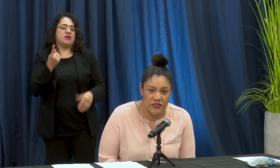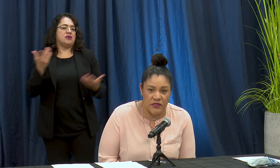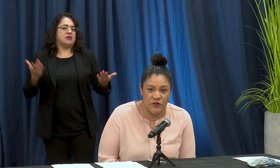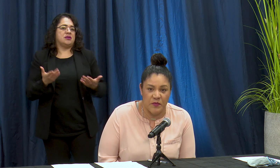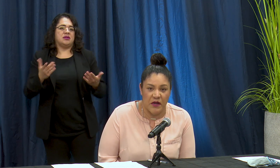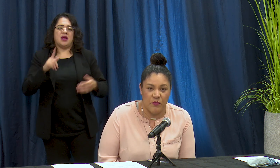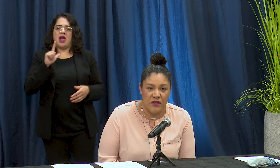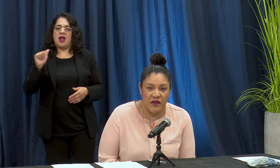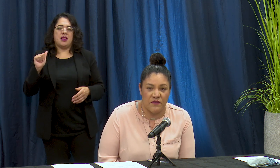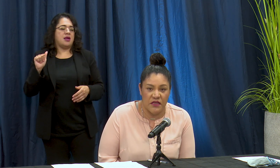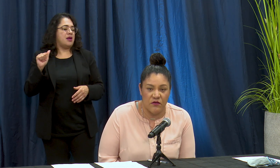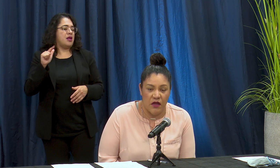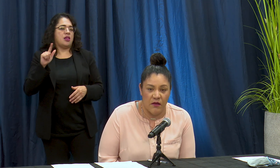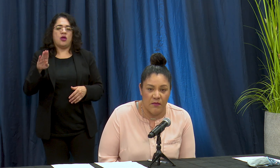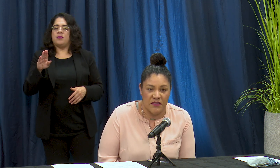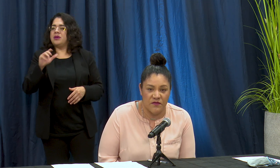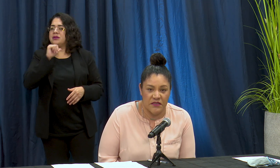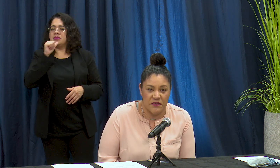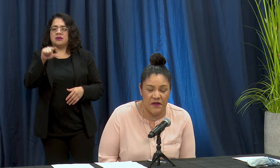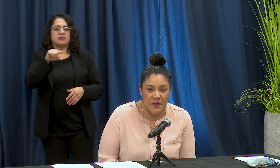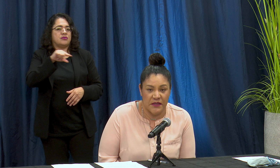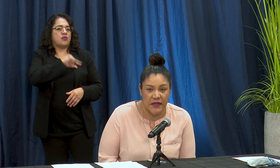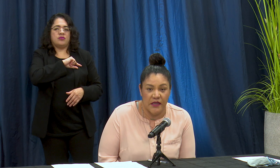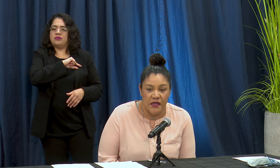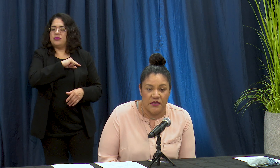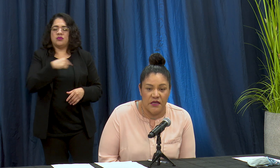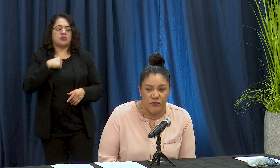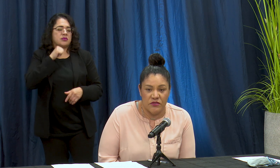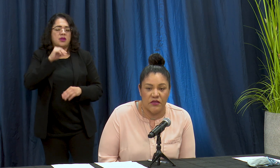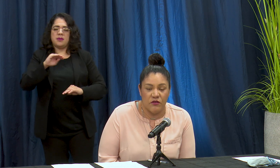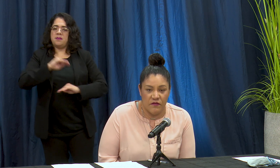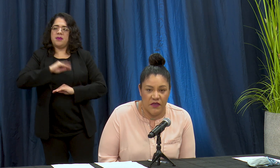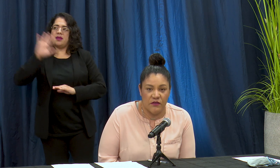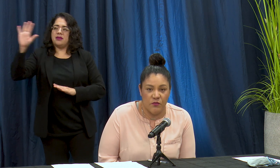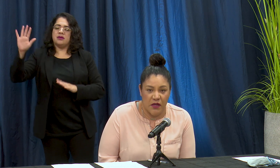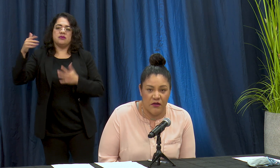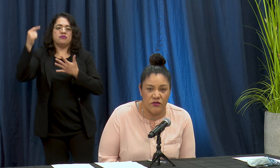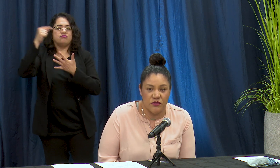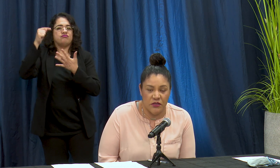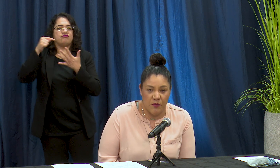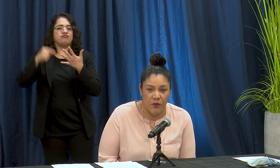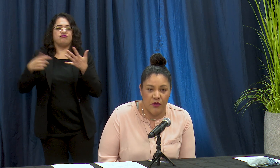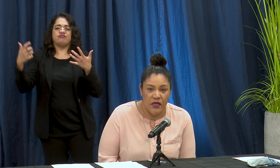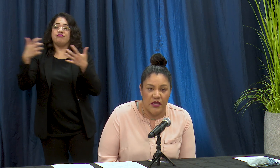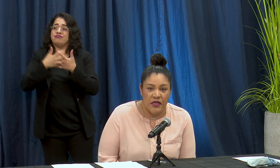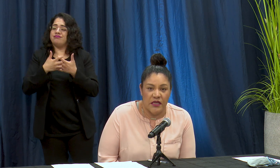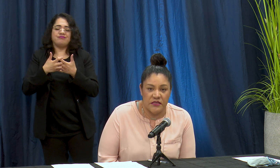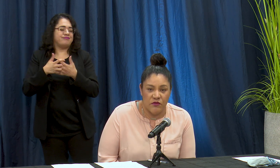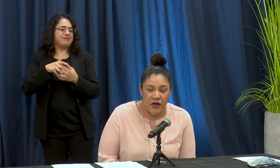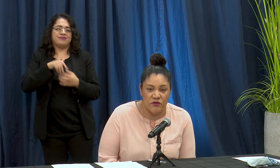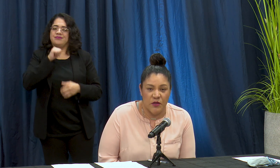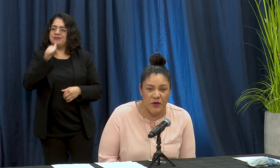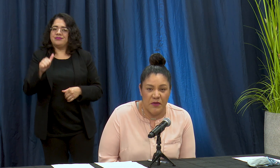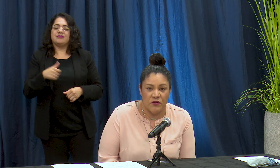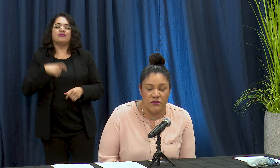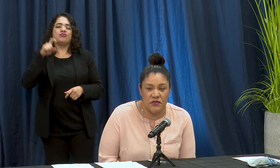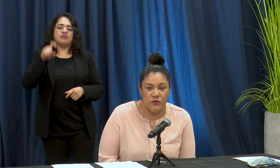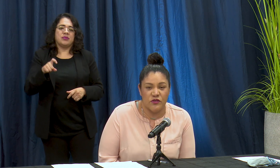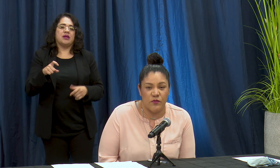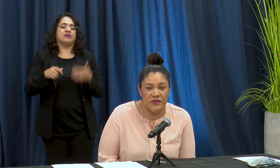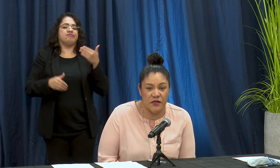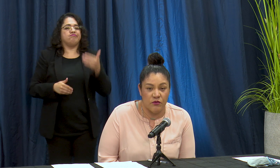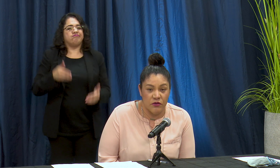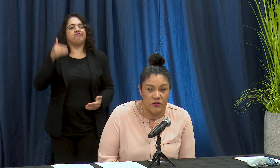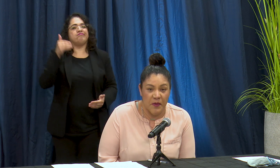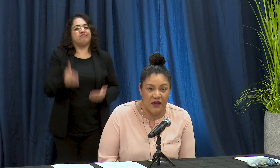unos requisitos para poder abrir más flexiblemente. Tenemos que todavía tomar nuestro tiempo y asegurarnos que primero